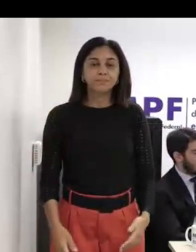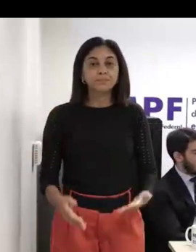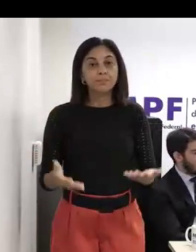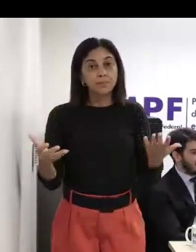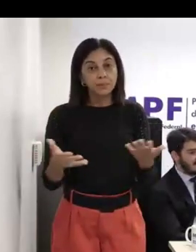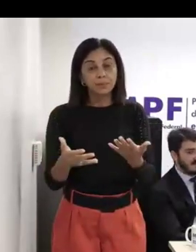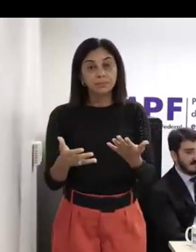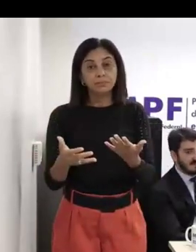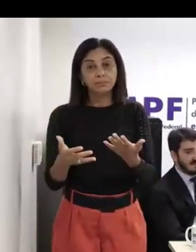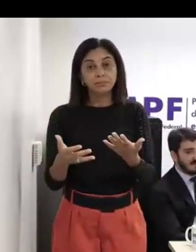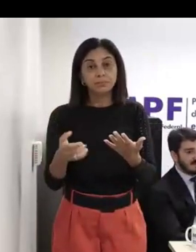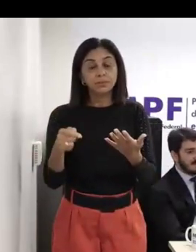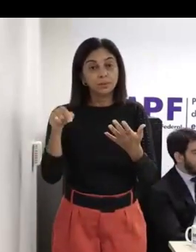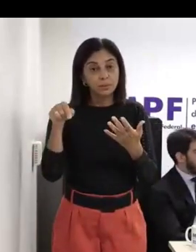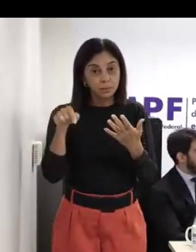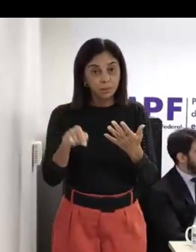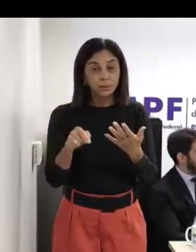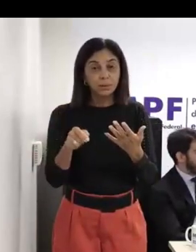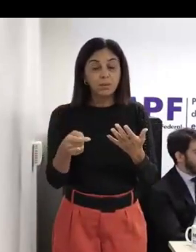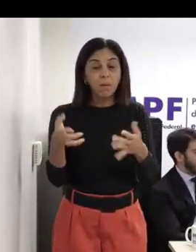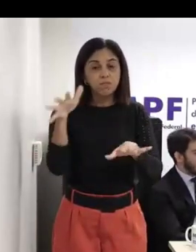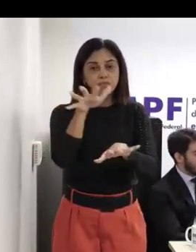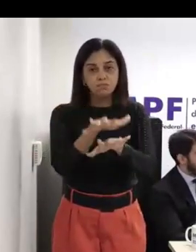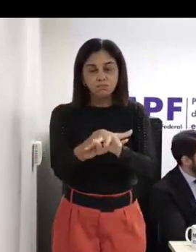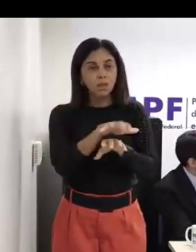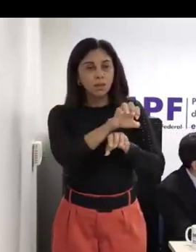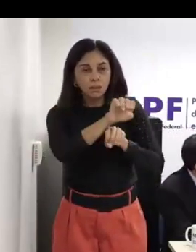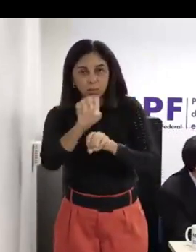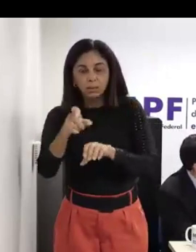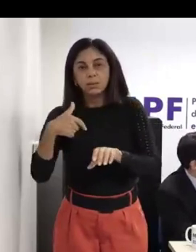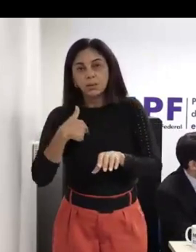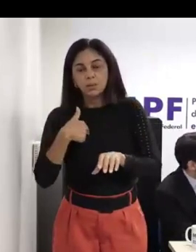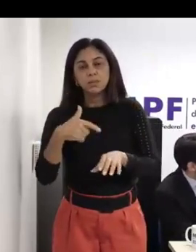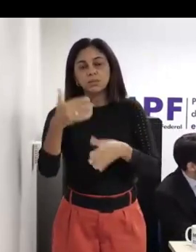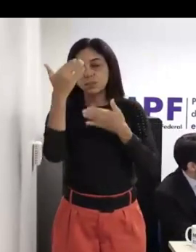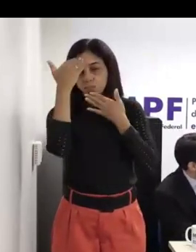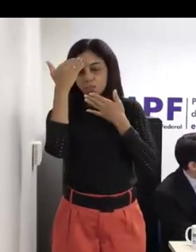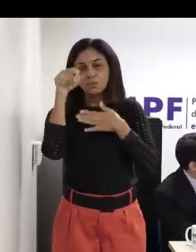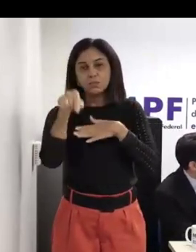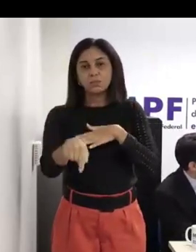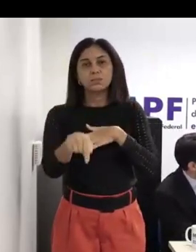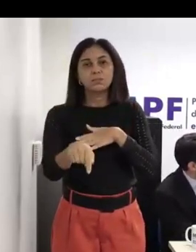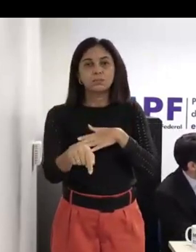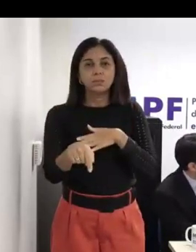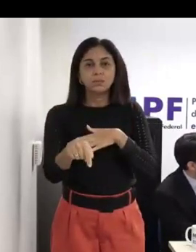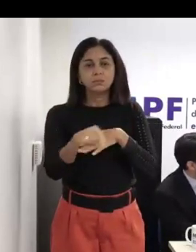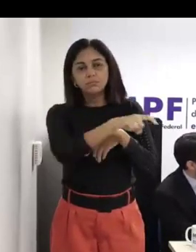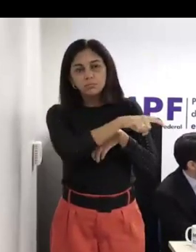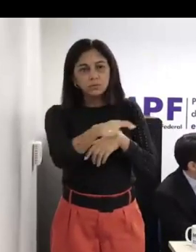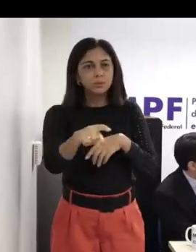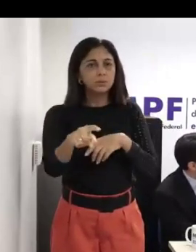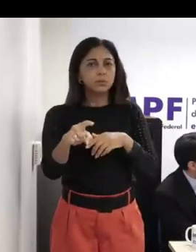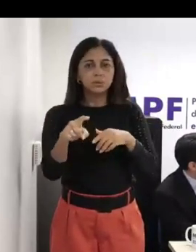movimento pela educação inclusiva eu Expresso os agradecimentos a pela pela organização desse